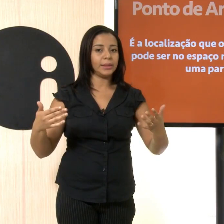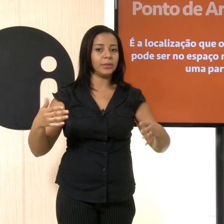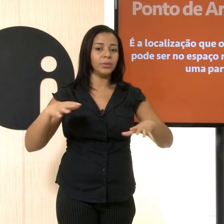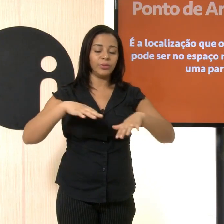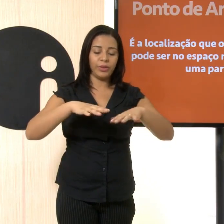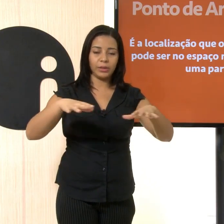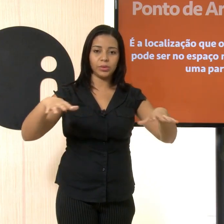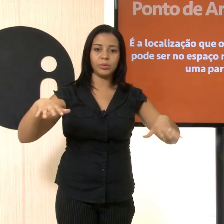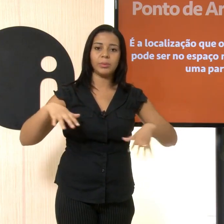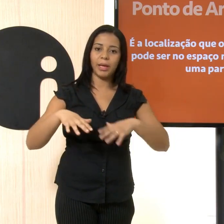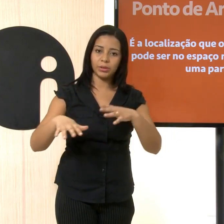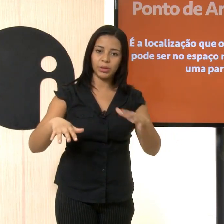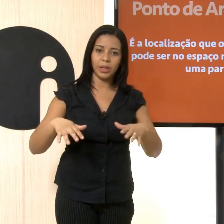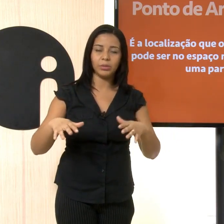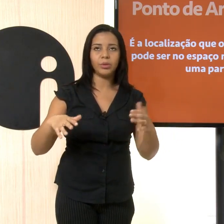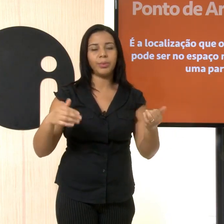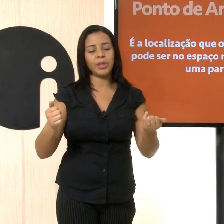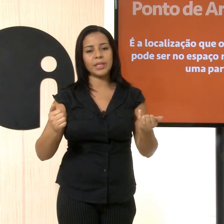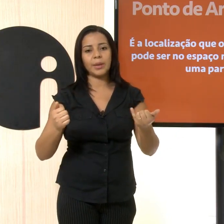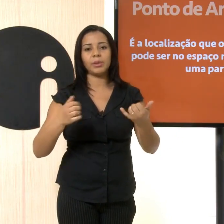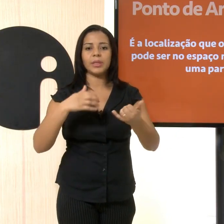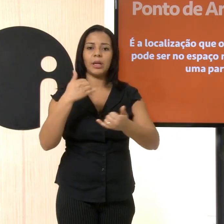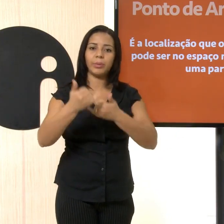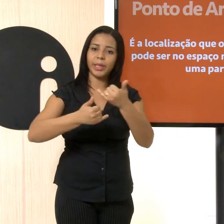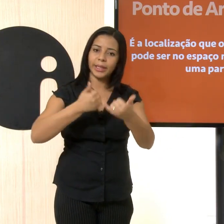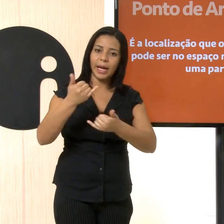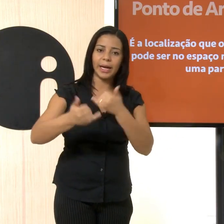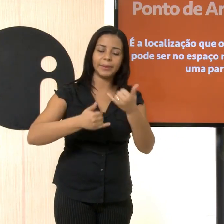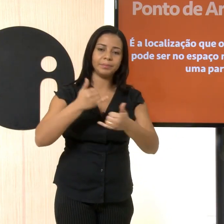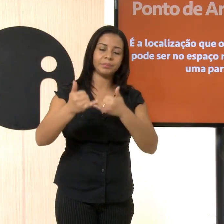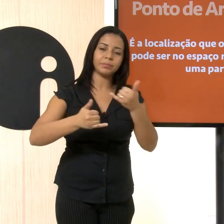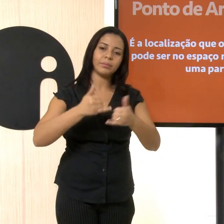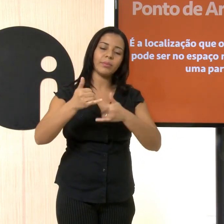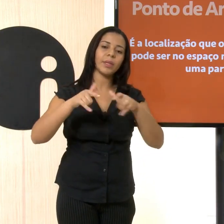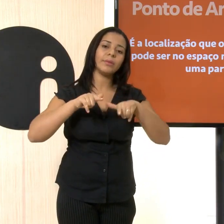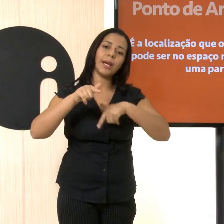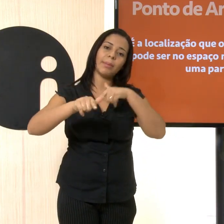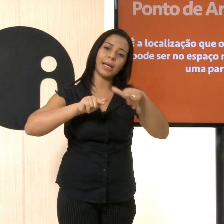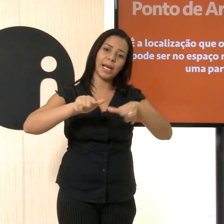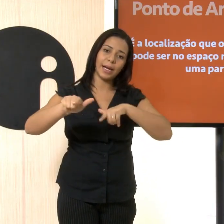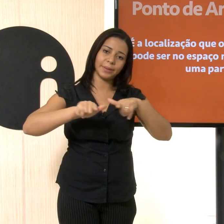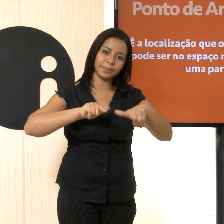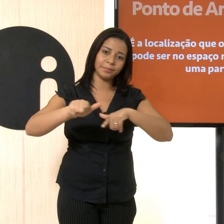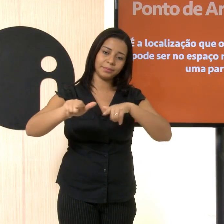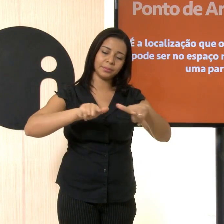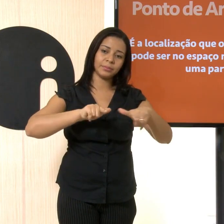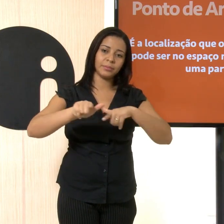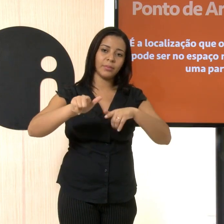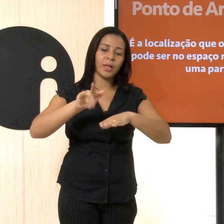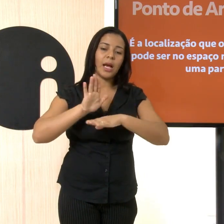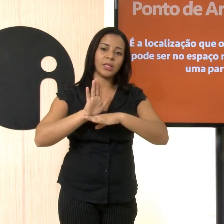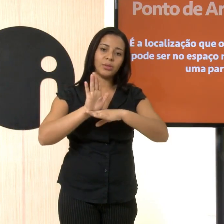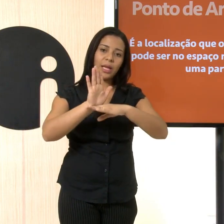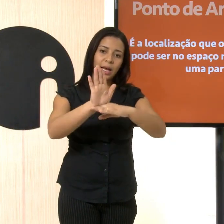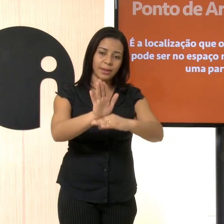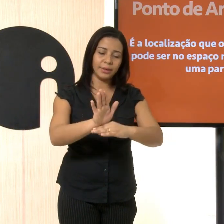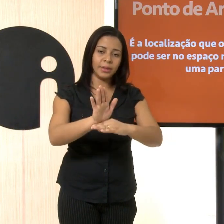sinais feitos no espaço neutro, por exemplo, o sinal brincar, trabalhar, ajudar.